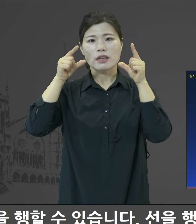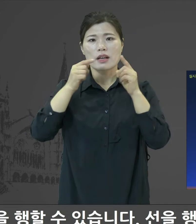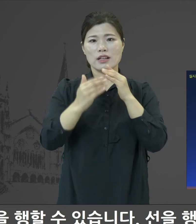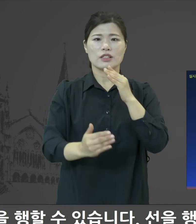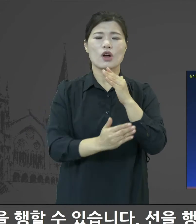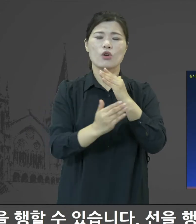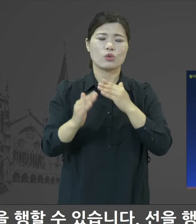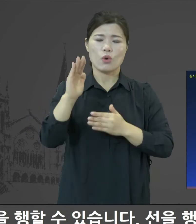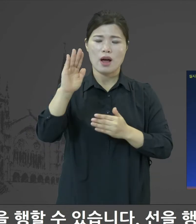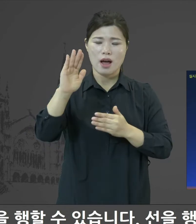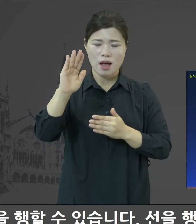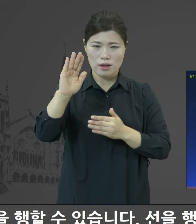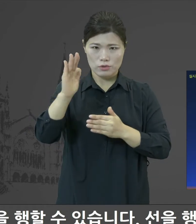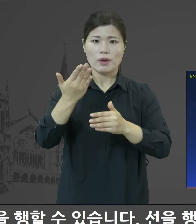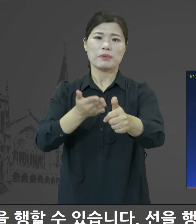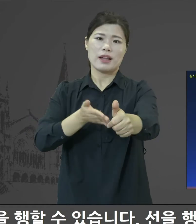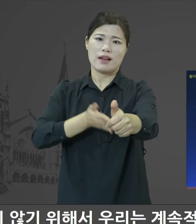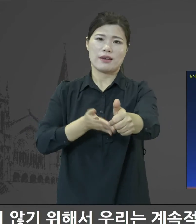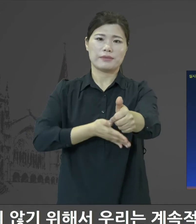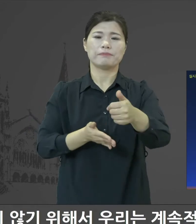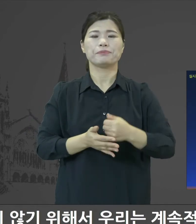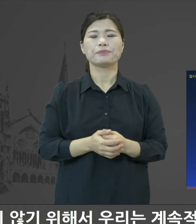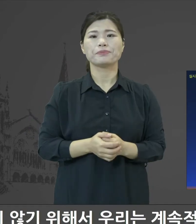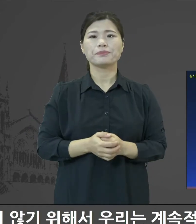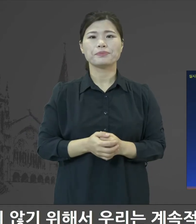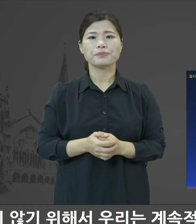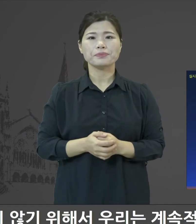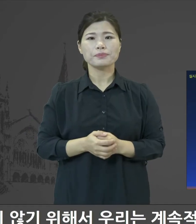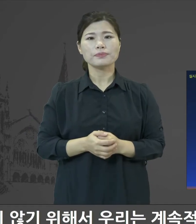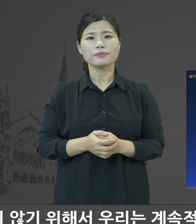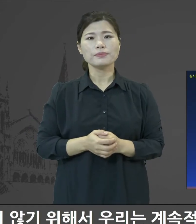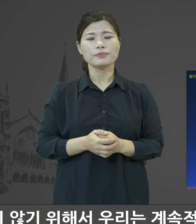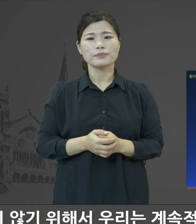돼야 한다는 사실입니다.